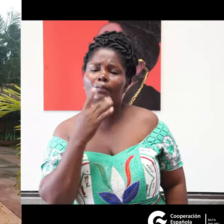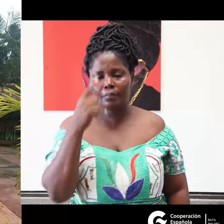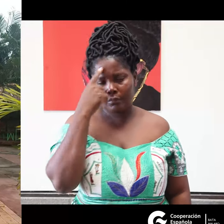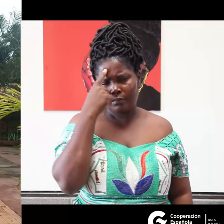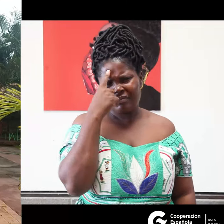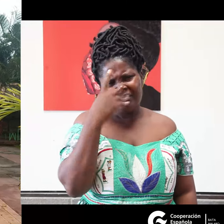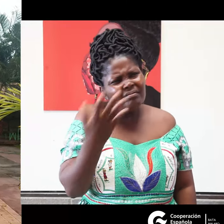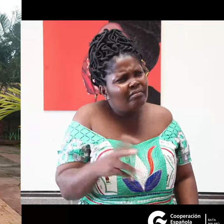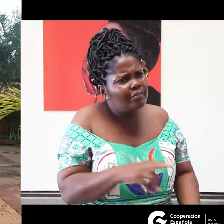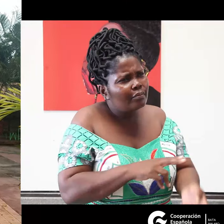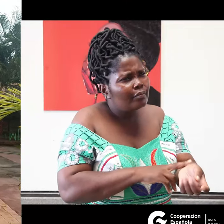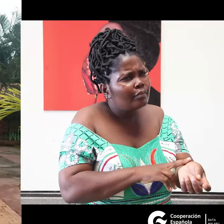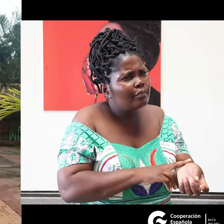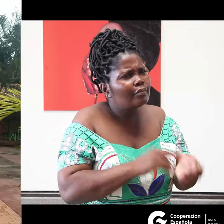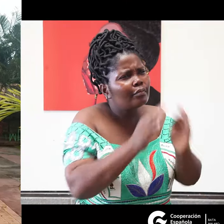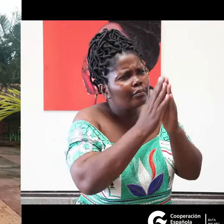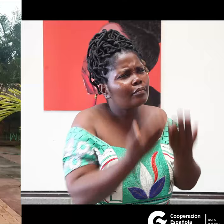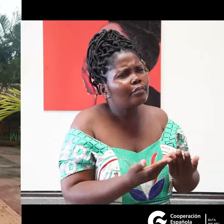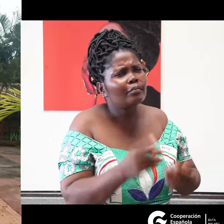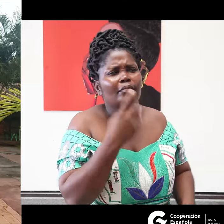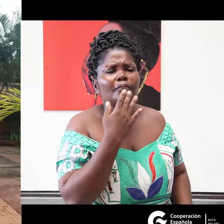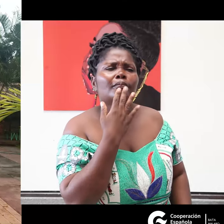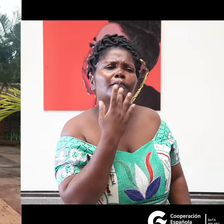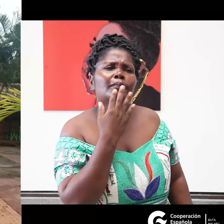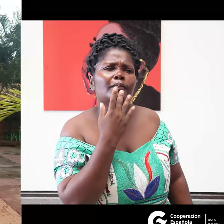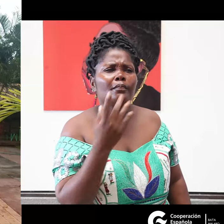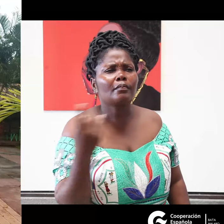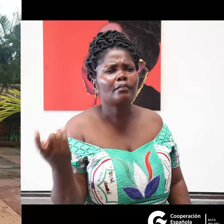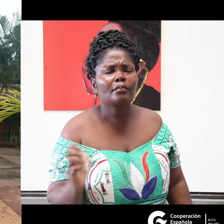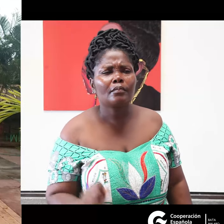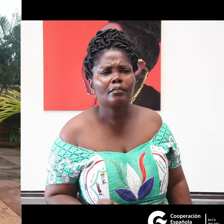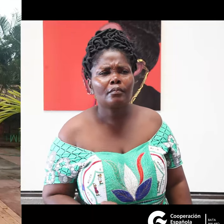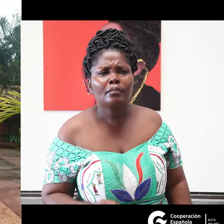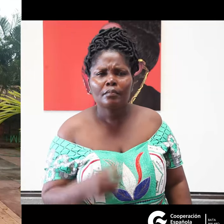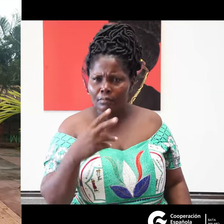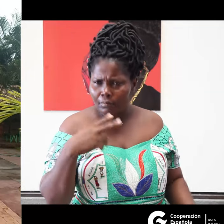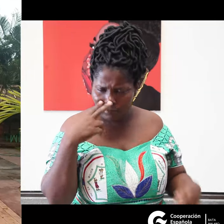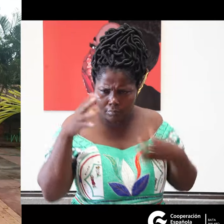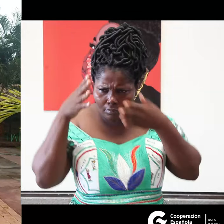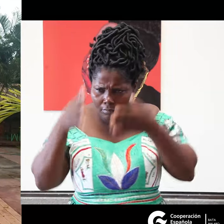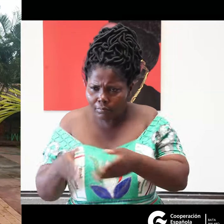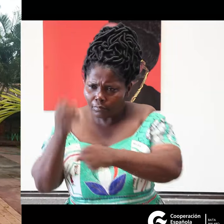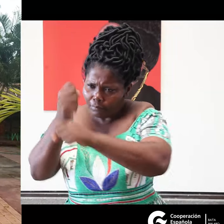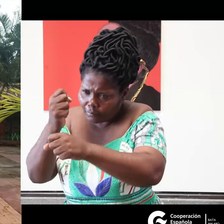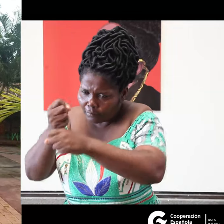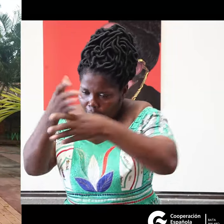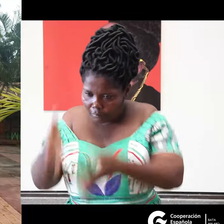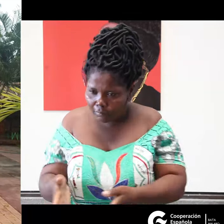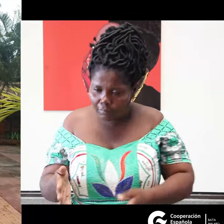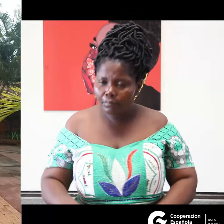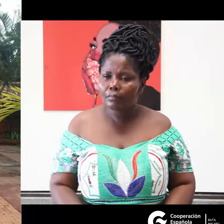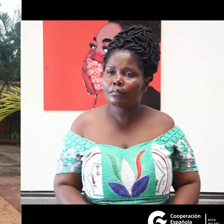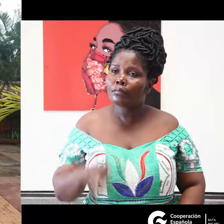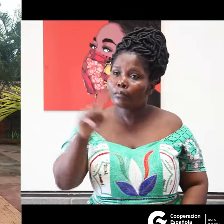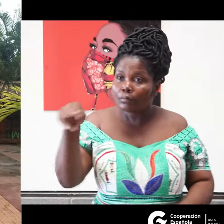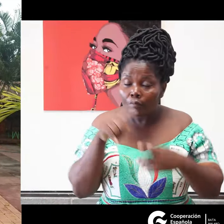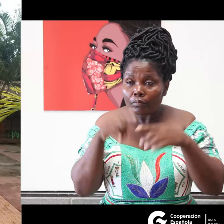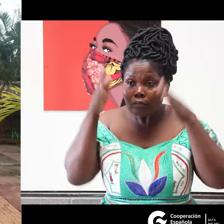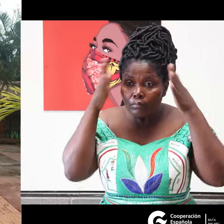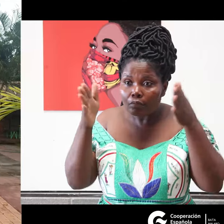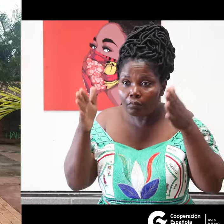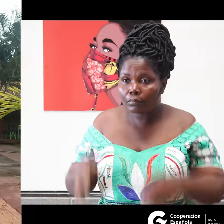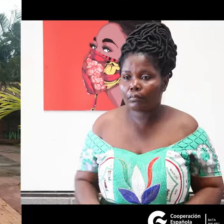un libro negro de los colores. Es curioso, ¿verdad? Por eso, les vamos a dejar con una actividad. Cuando estén